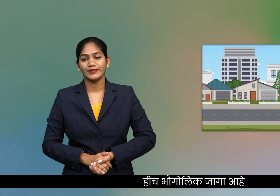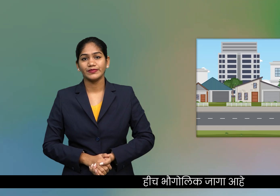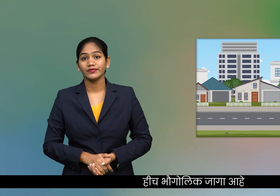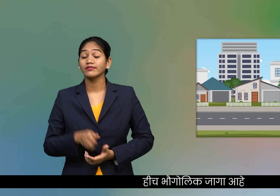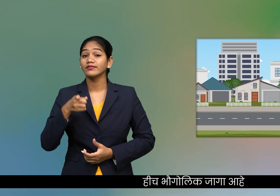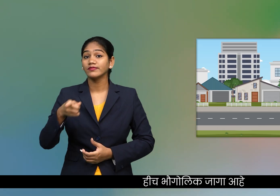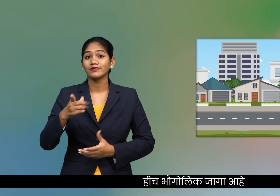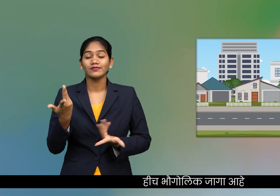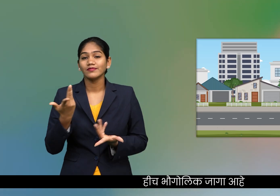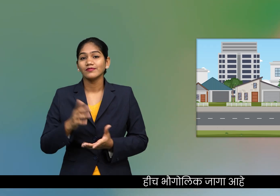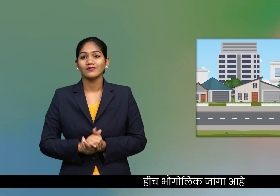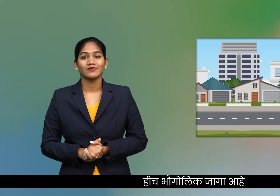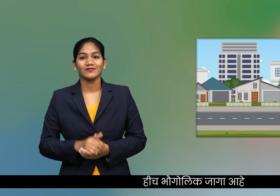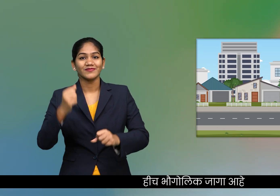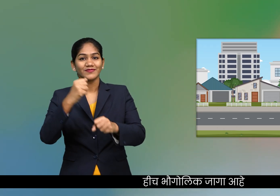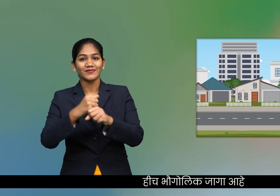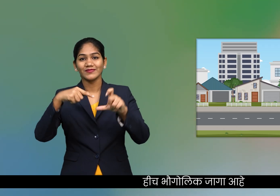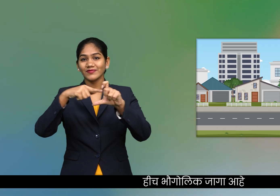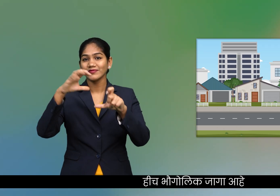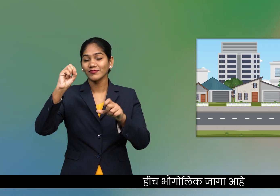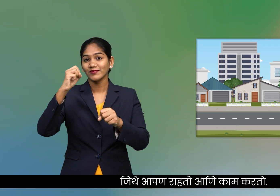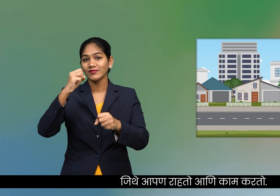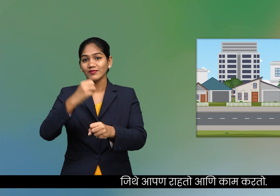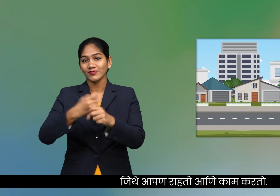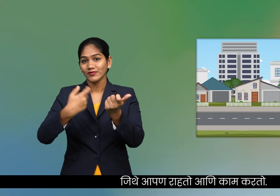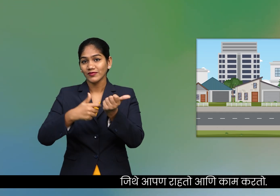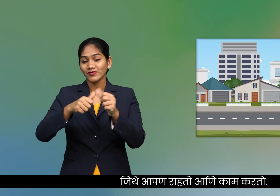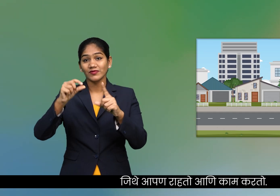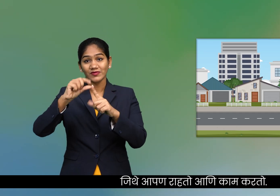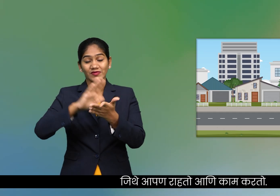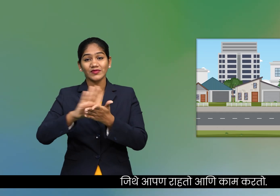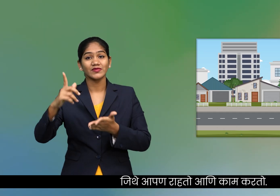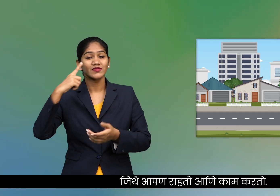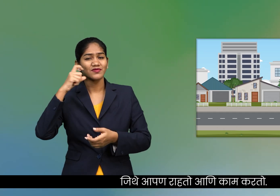हीच भौगोलिक जागा आहे जिथे आपण राहतो आणि काम करतो.